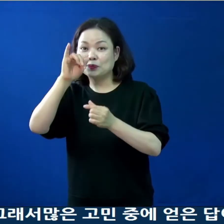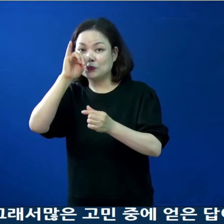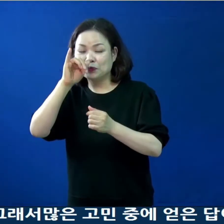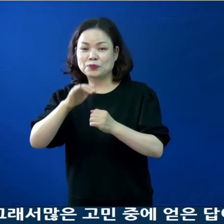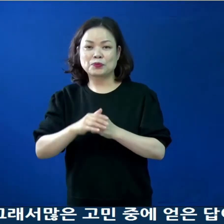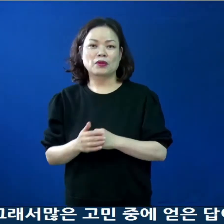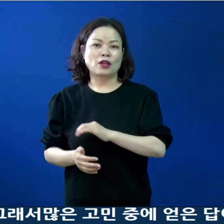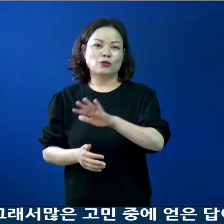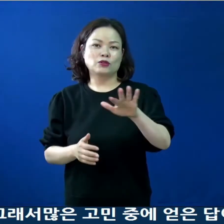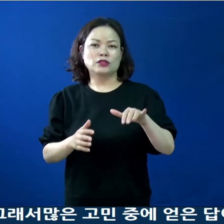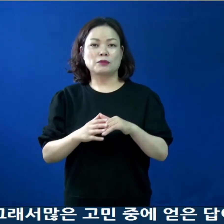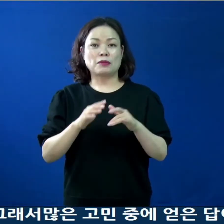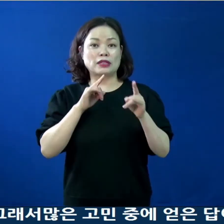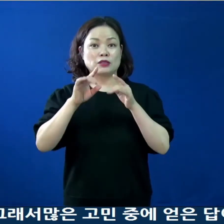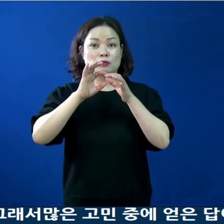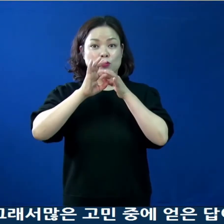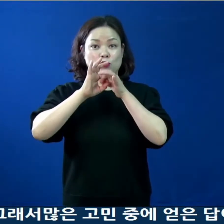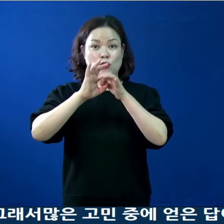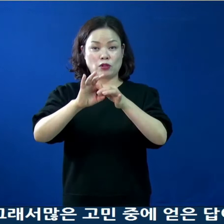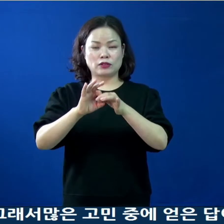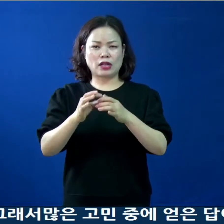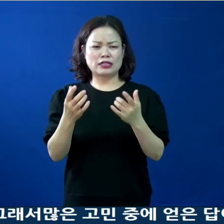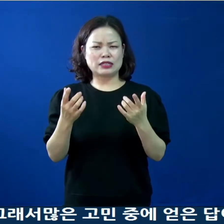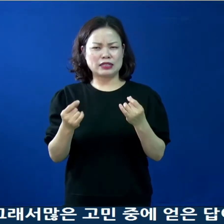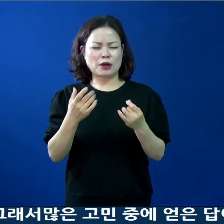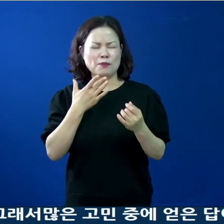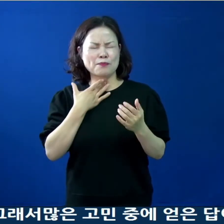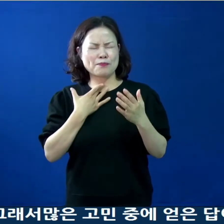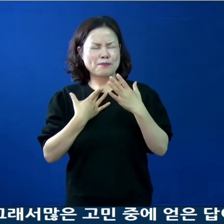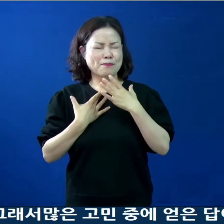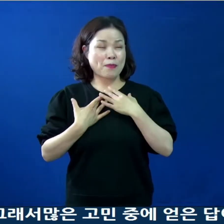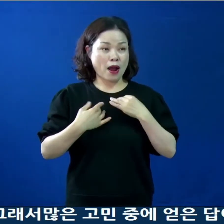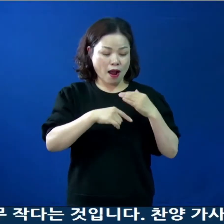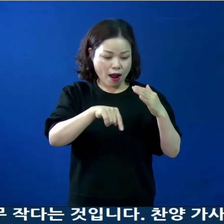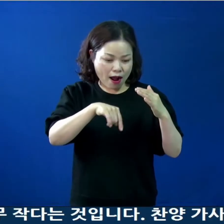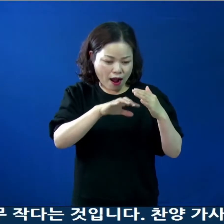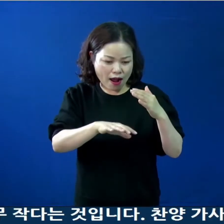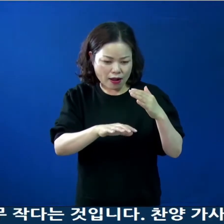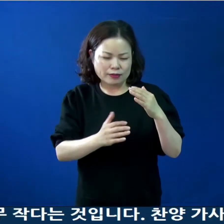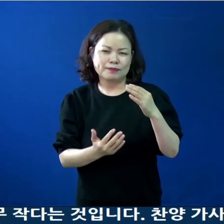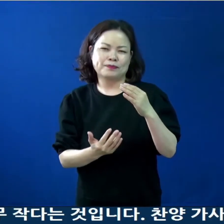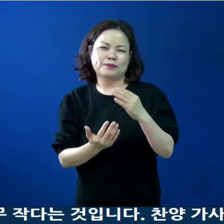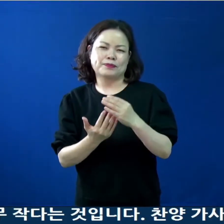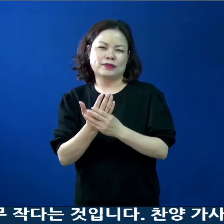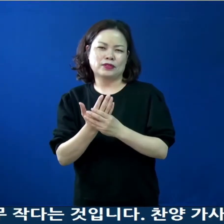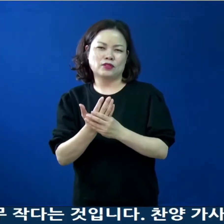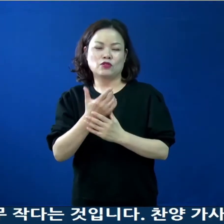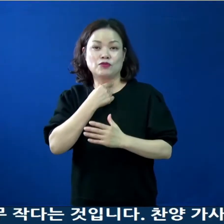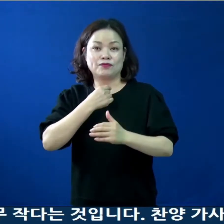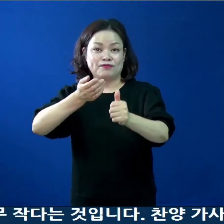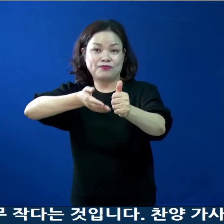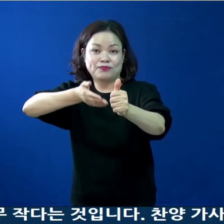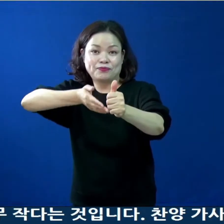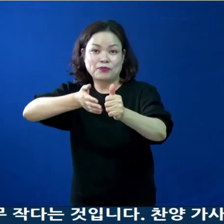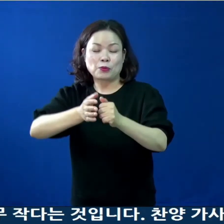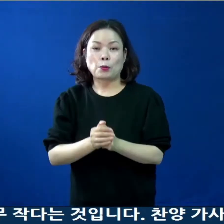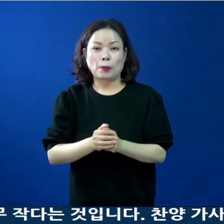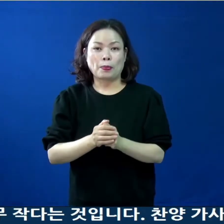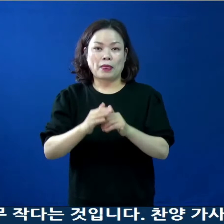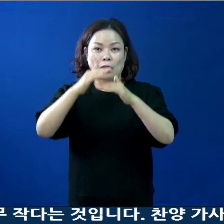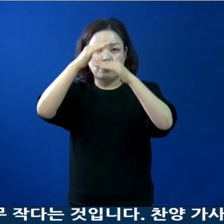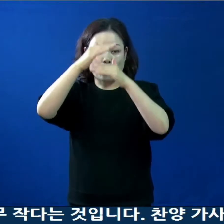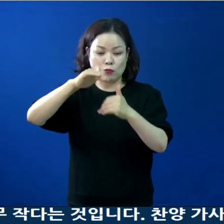갈망하는 것은 이 말씀을 통해서 이러한 갈망이 우리 안에도 타오르기를 주의 이름으로 축원합니다. 먼저 본문의